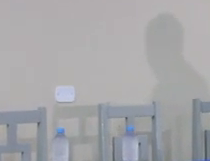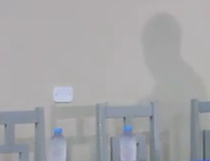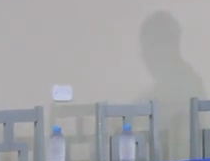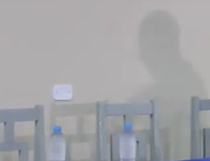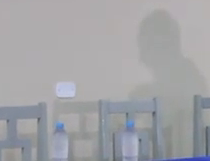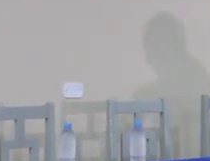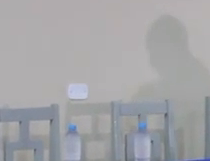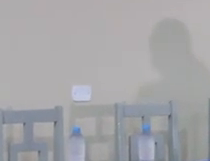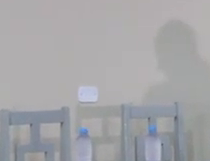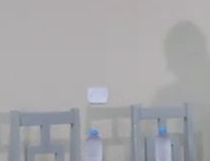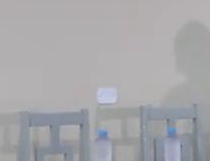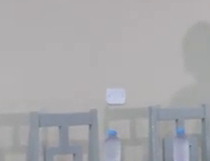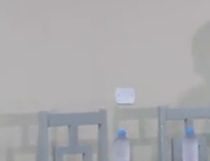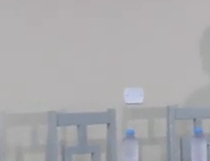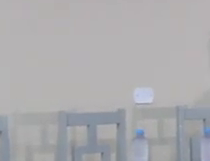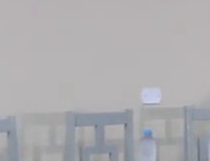quem,